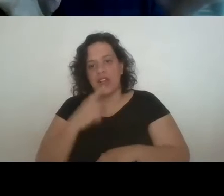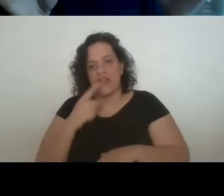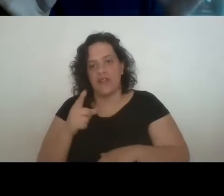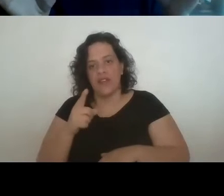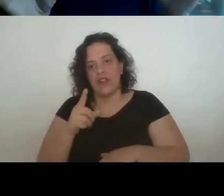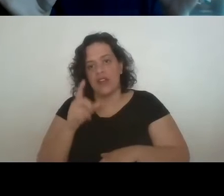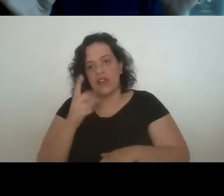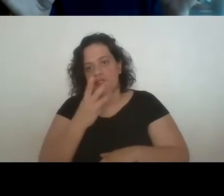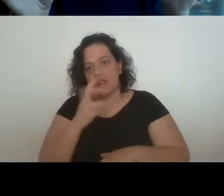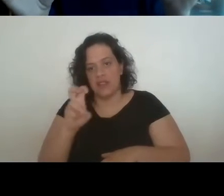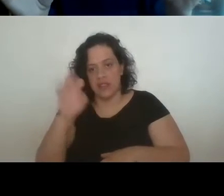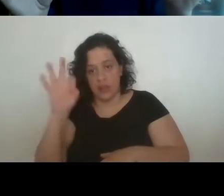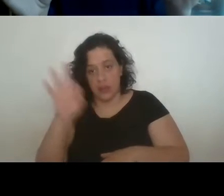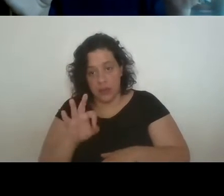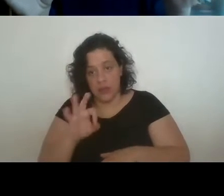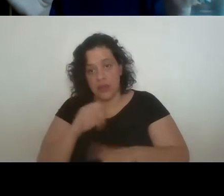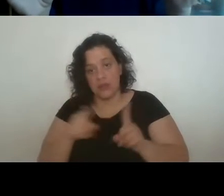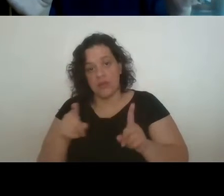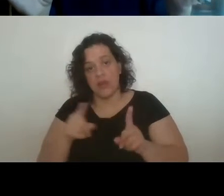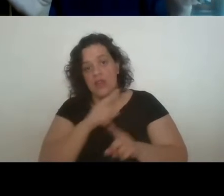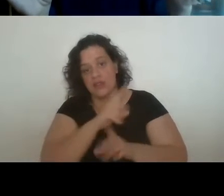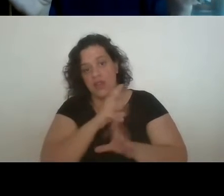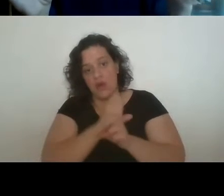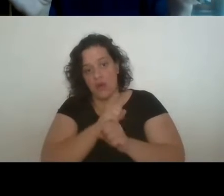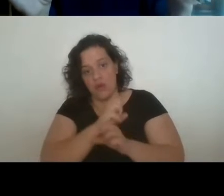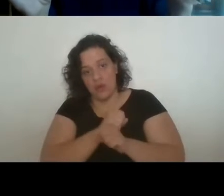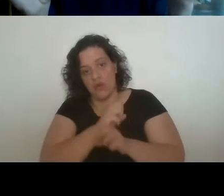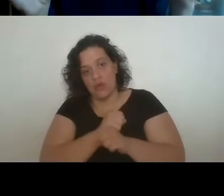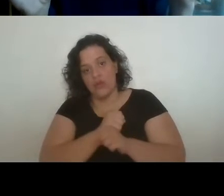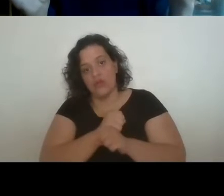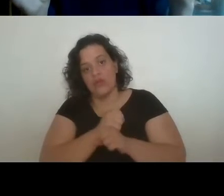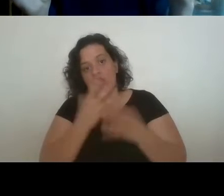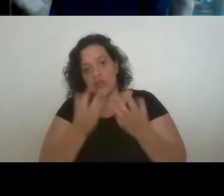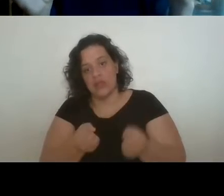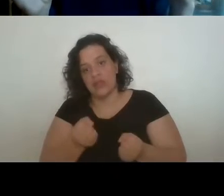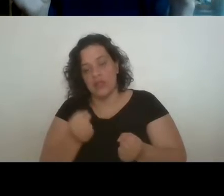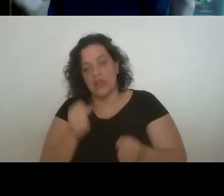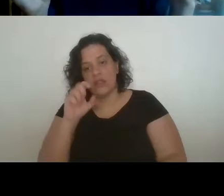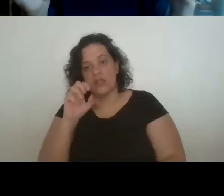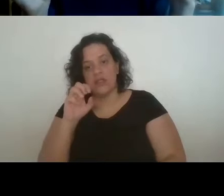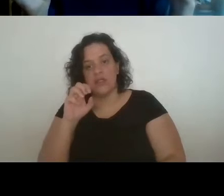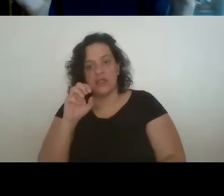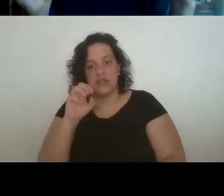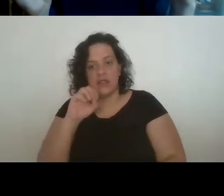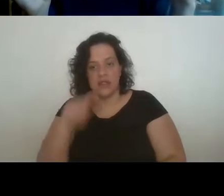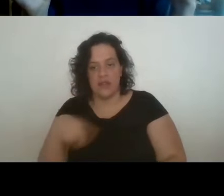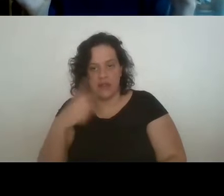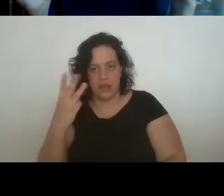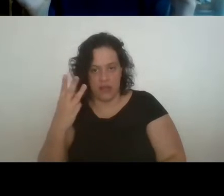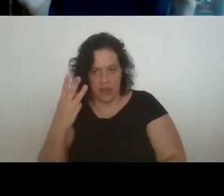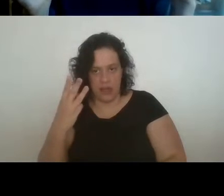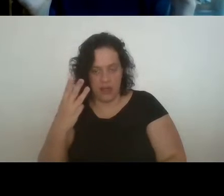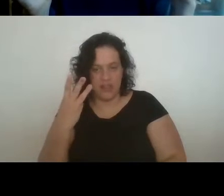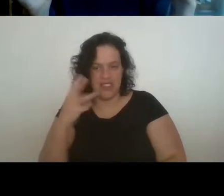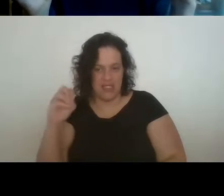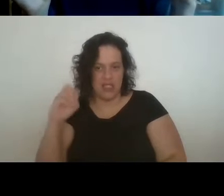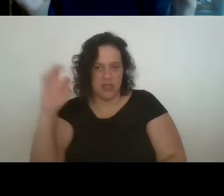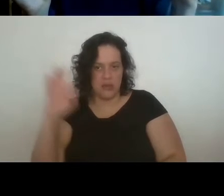35%, mas na conta eu assumi um volume de 0,3. Tá? Então,